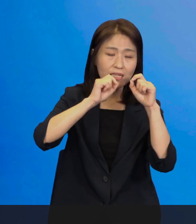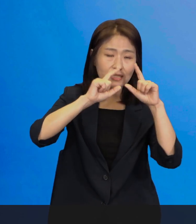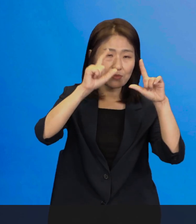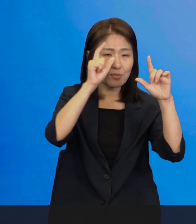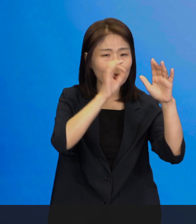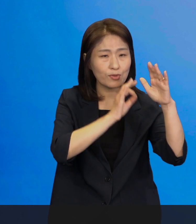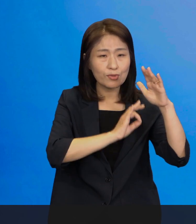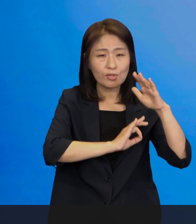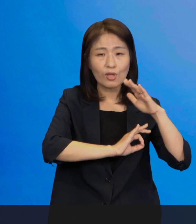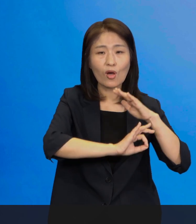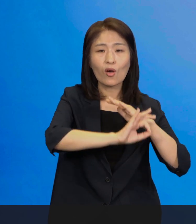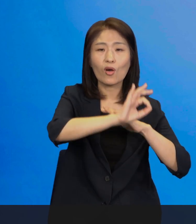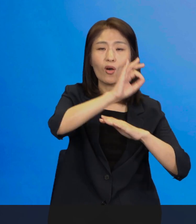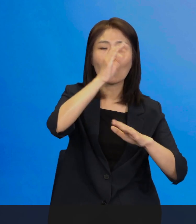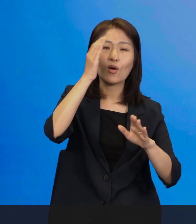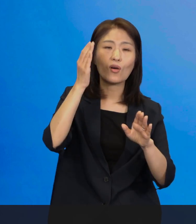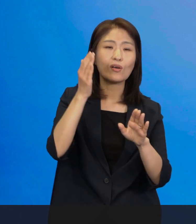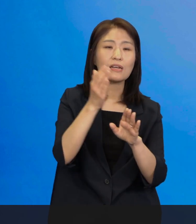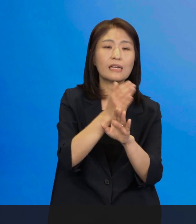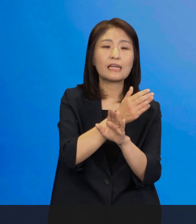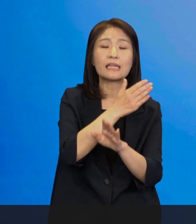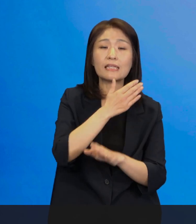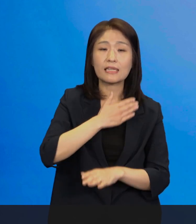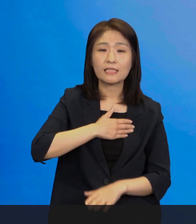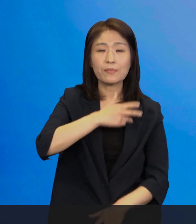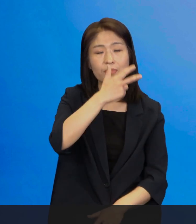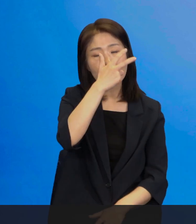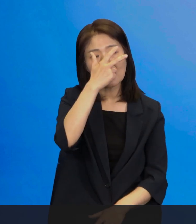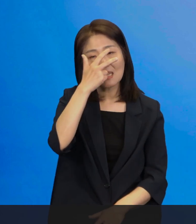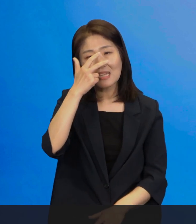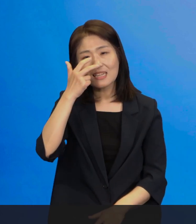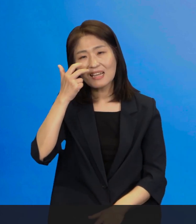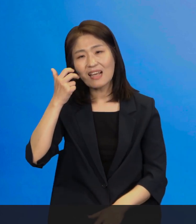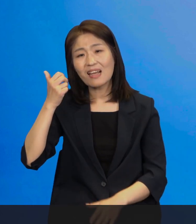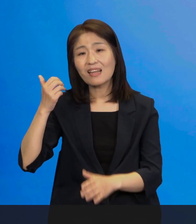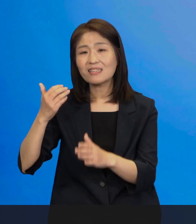뜨는 아침부터 나